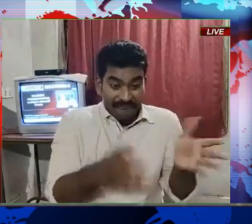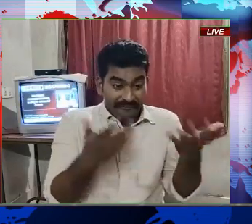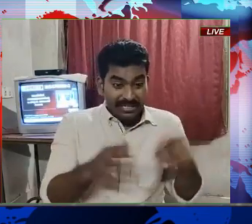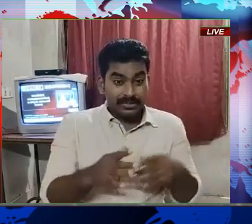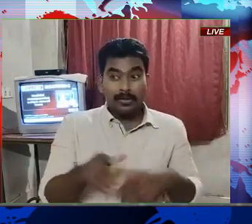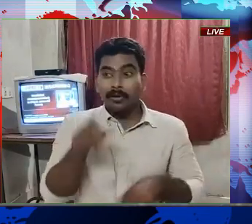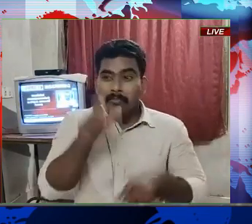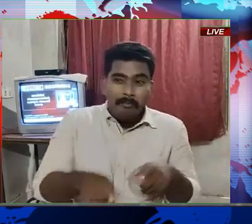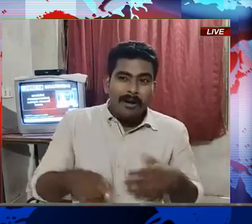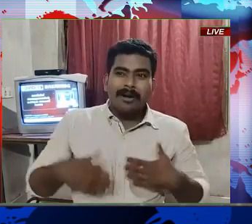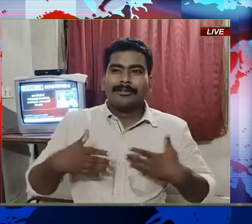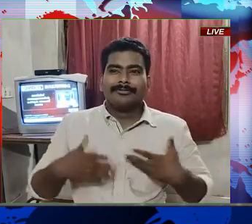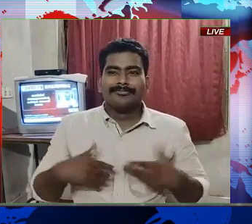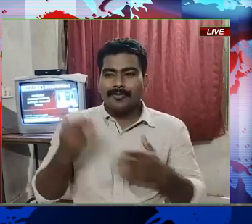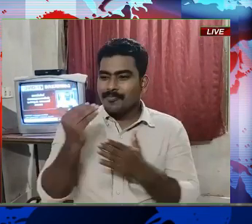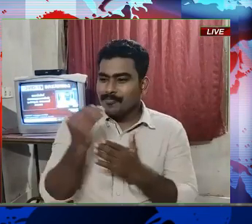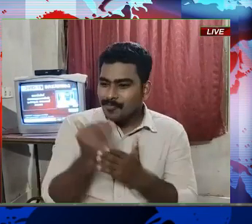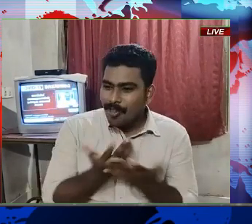56 ലക്ഷം രൂപയും